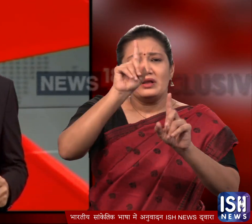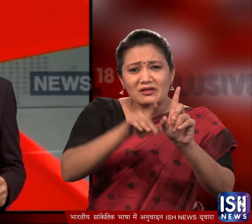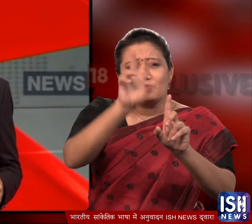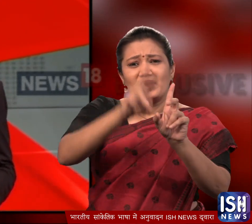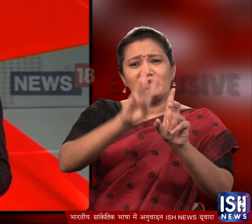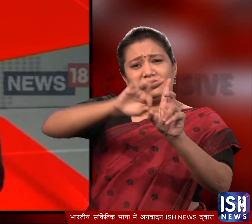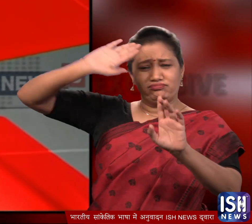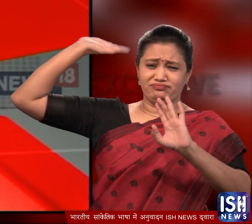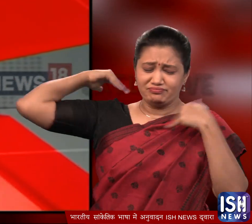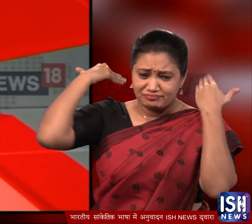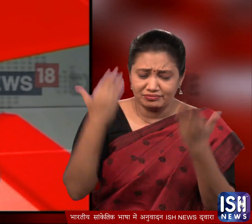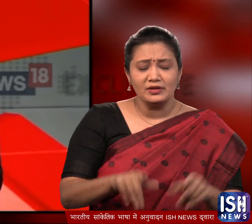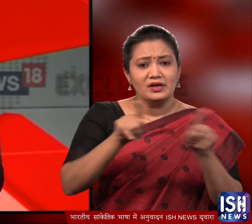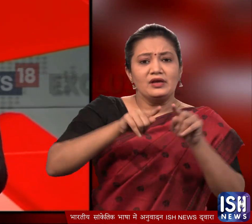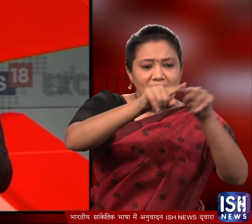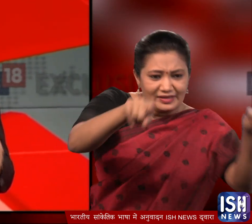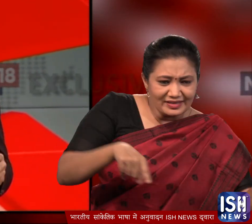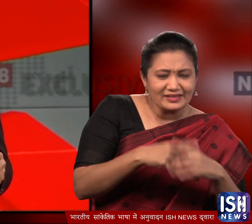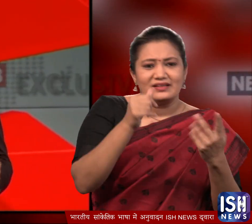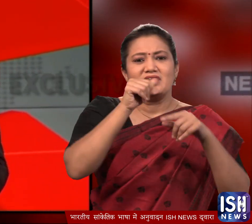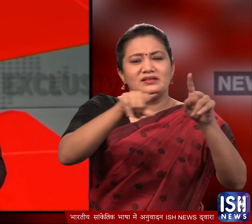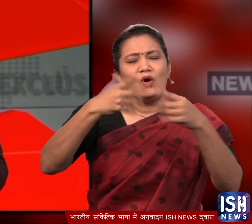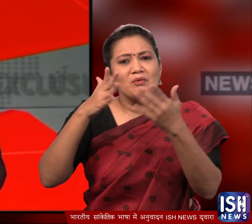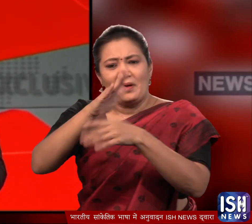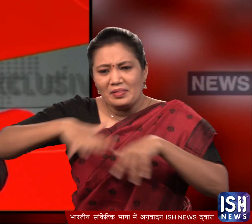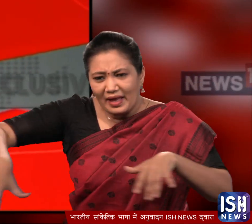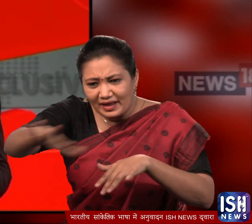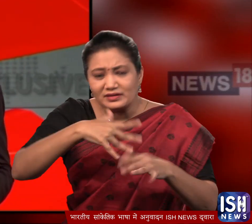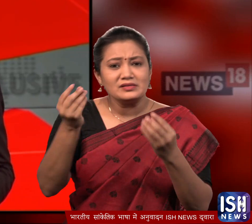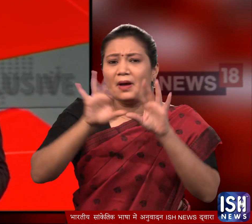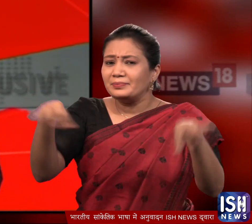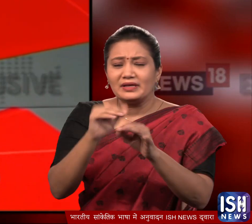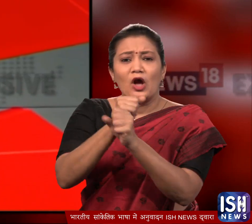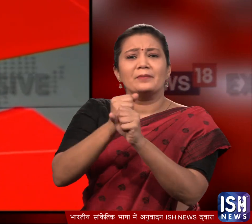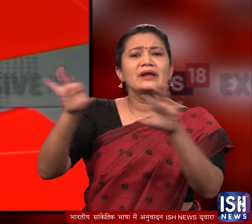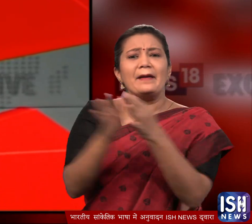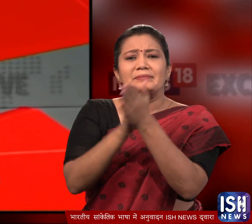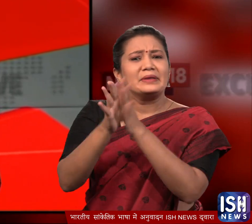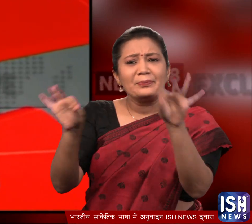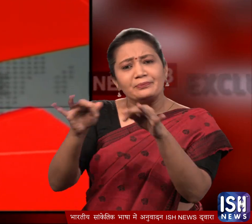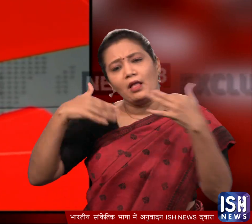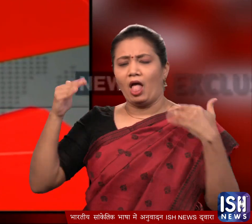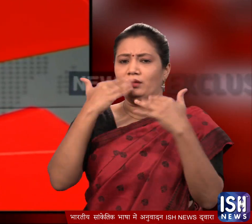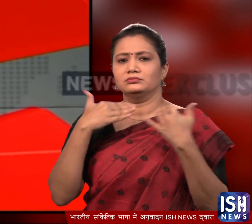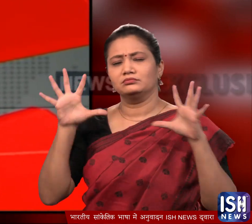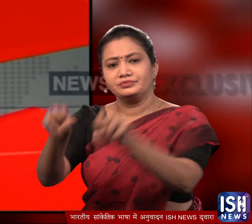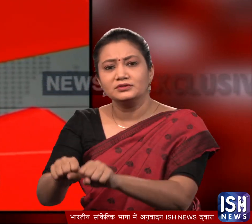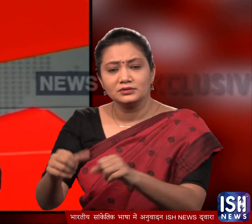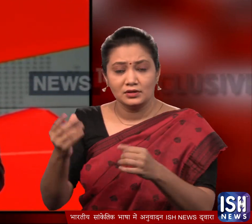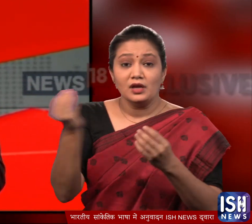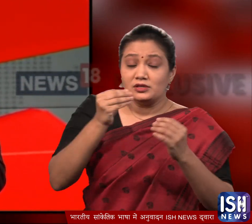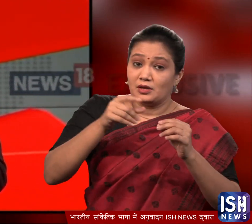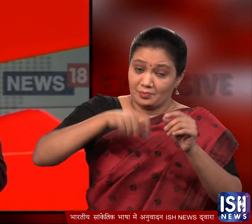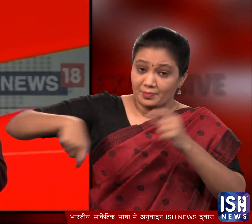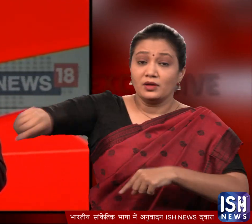चल रहा है। कहीं शहर में तालाब और पोखरे को पाटकर हड़प लिया गया, कहीं बरसों से खाली पड़ी सरकारी जमीन पर कब्जा कर लिया गया। कई